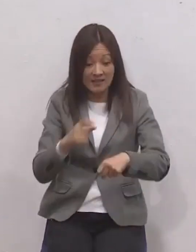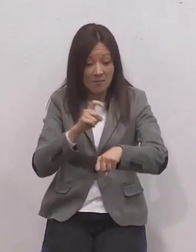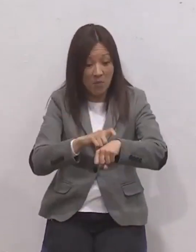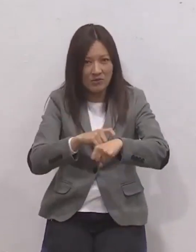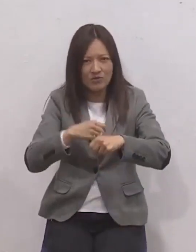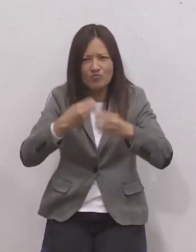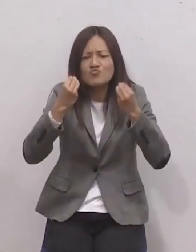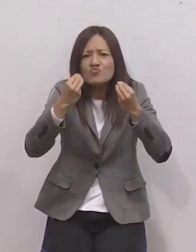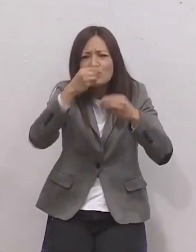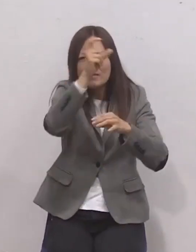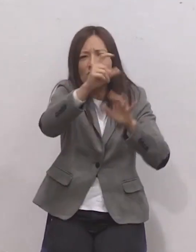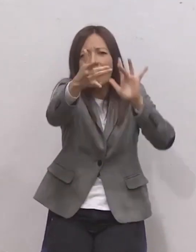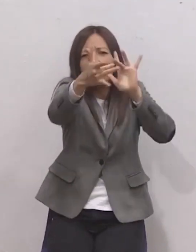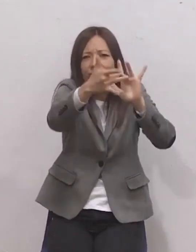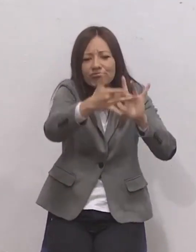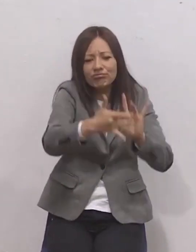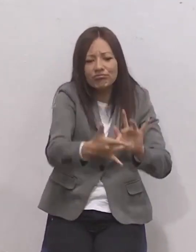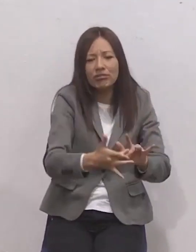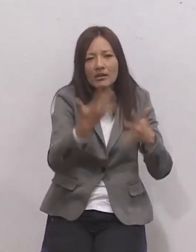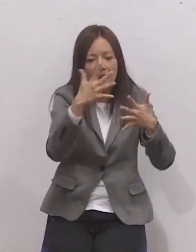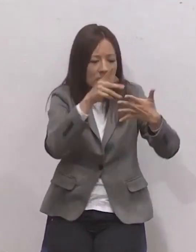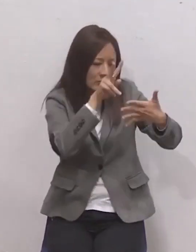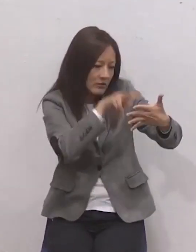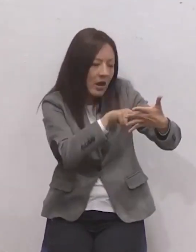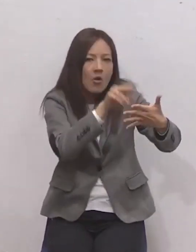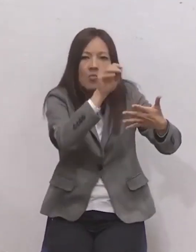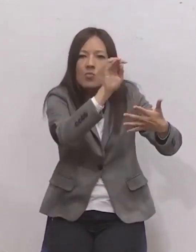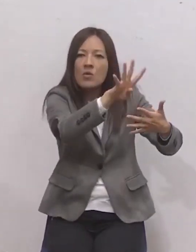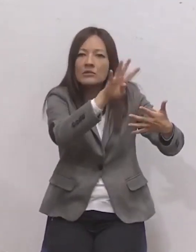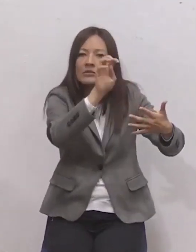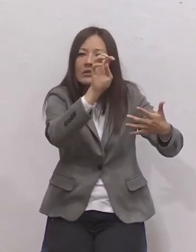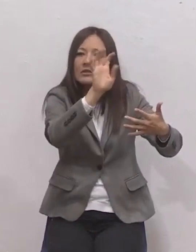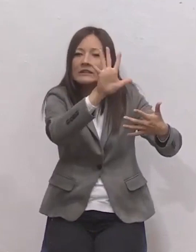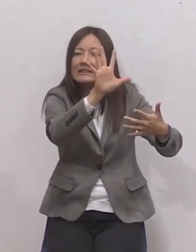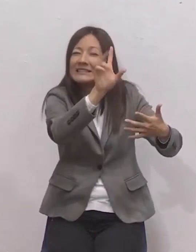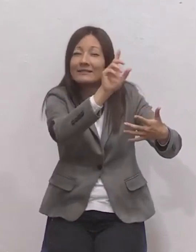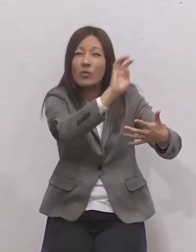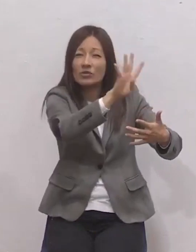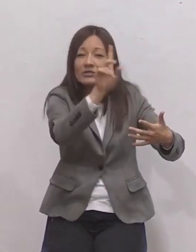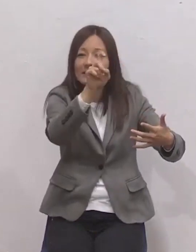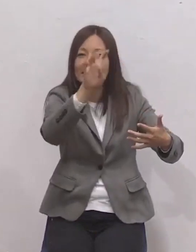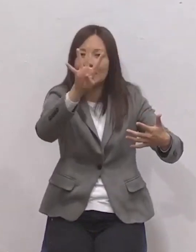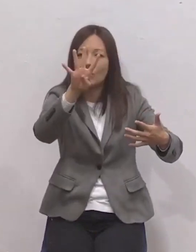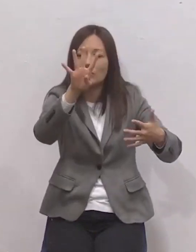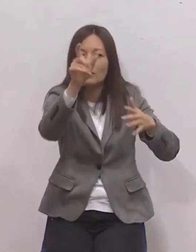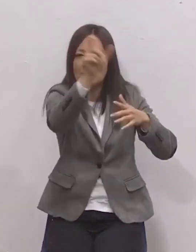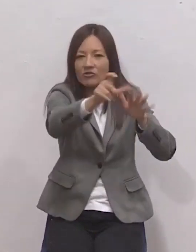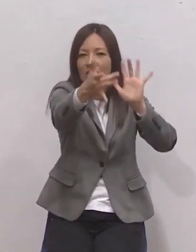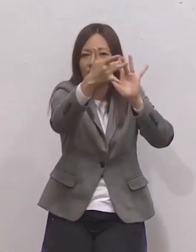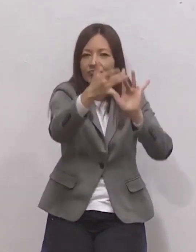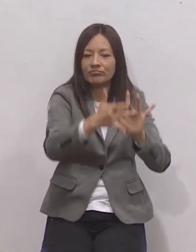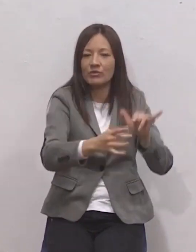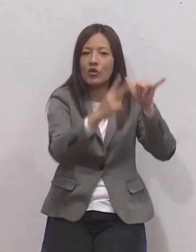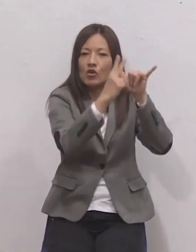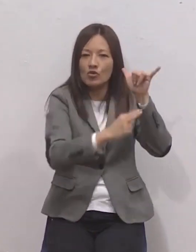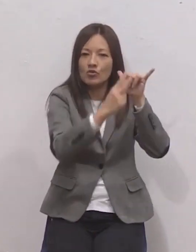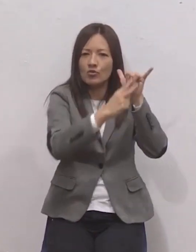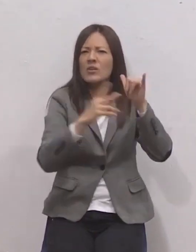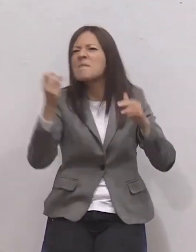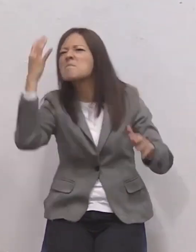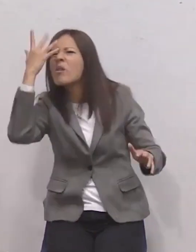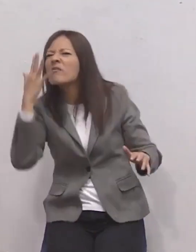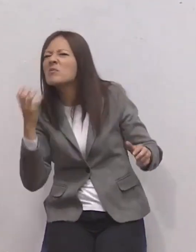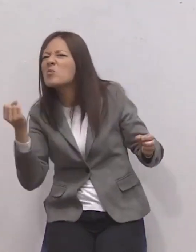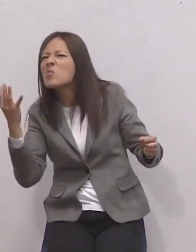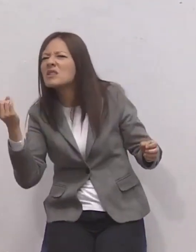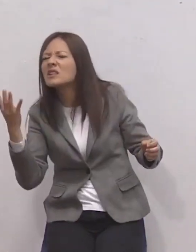tenido. Porque tenemos 464 conexiones por YouTube y tenemos más de 100, ¿cuántas tenemos por